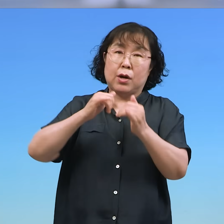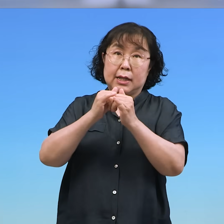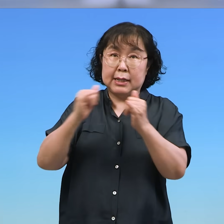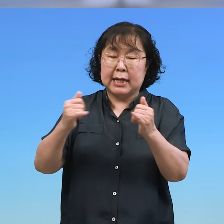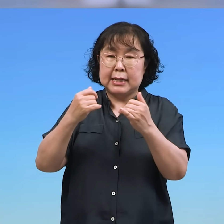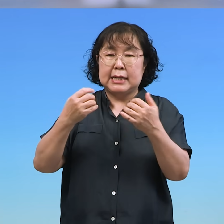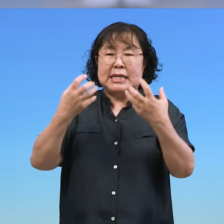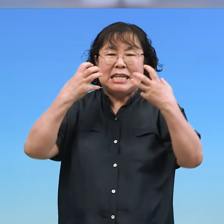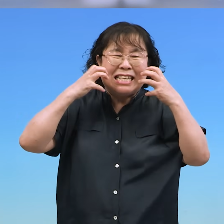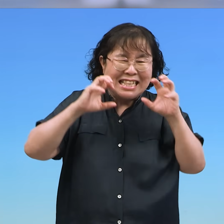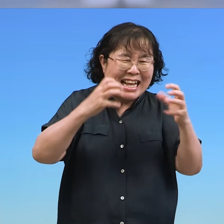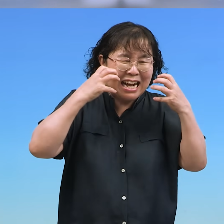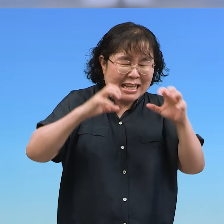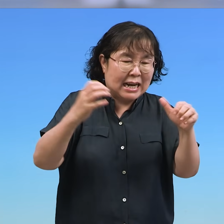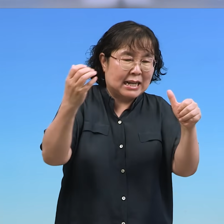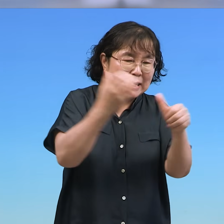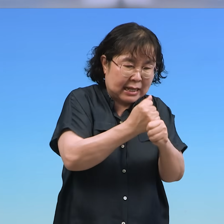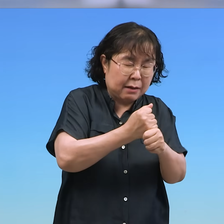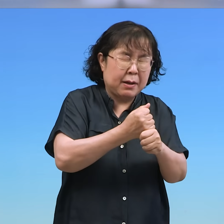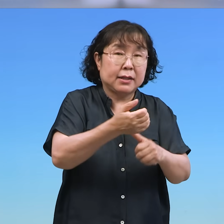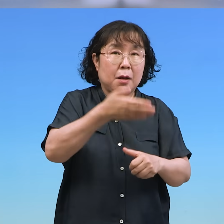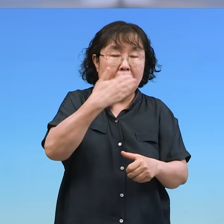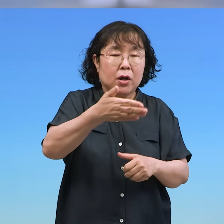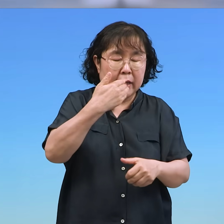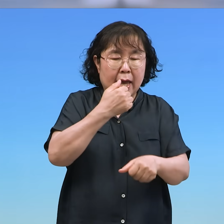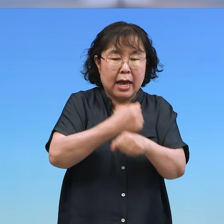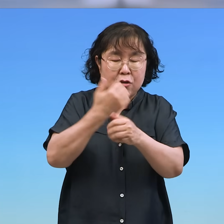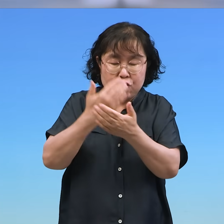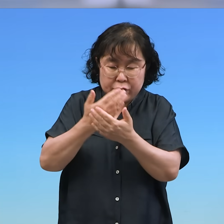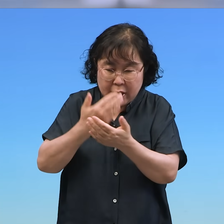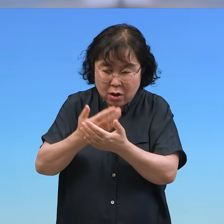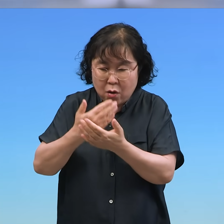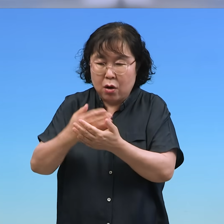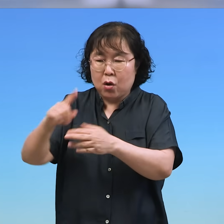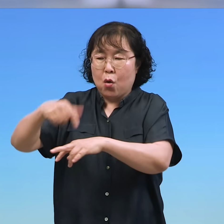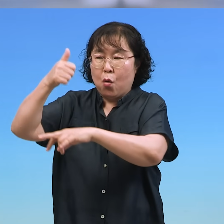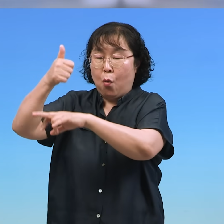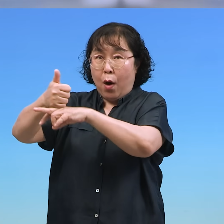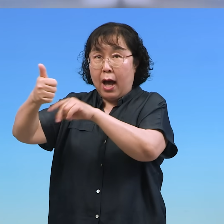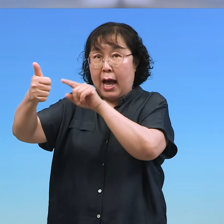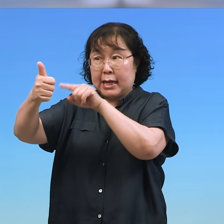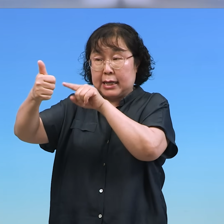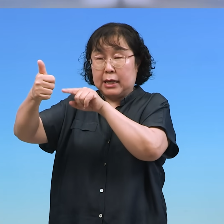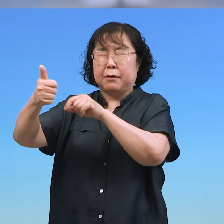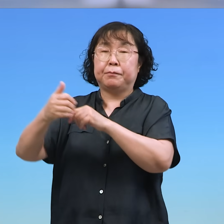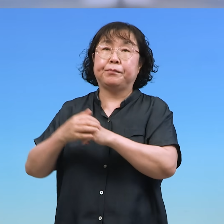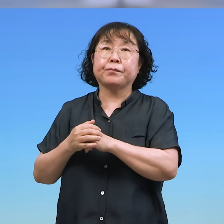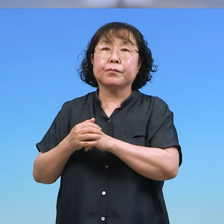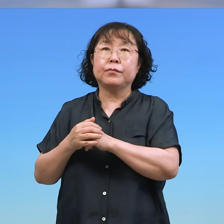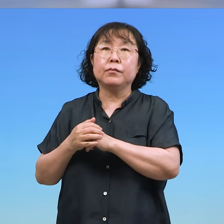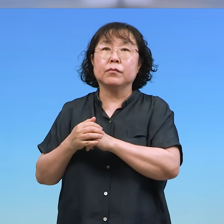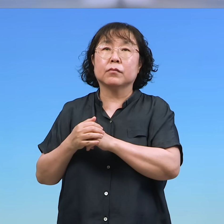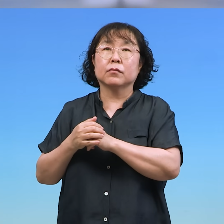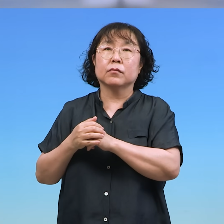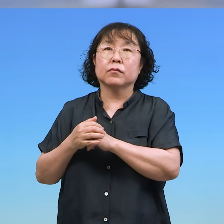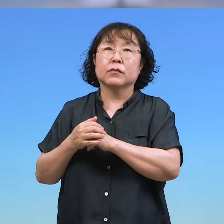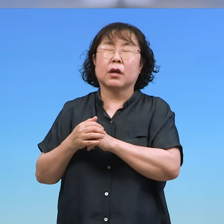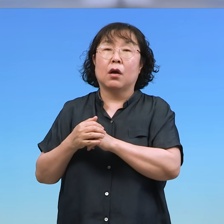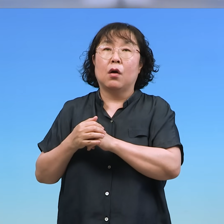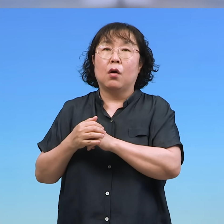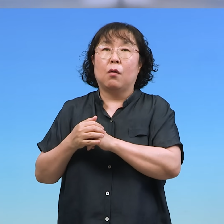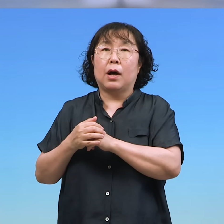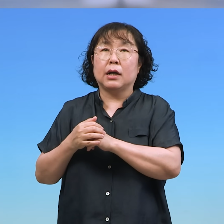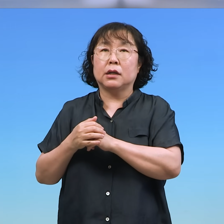던져 사자밥이 되도록 조치를 취해 주십시오. 이 간신들의 말에 그 싫어할 만한 그런